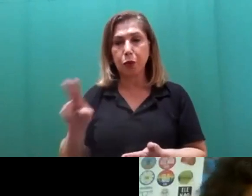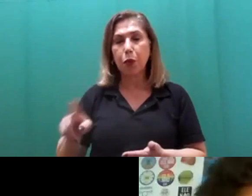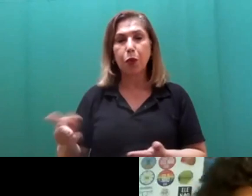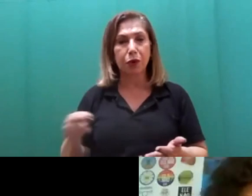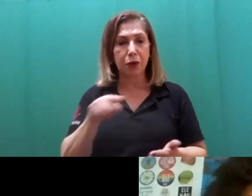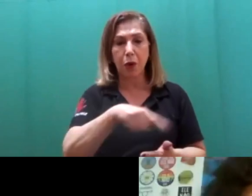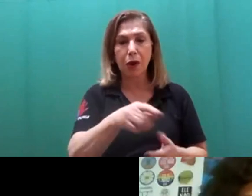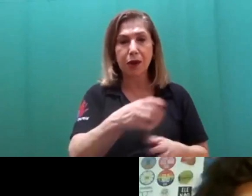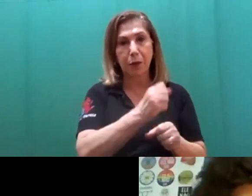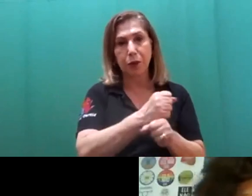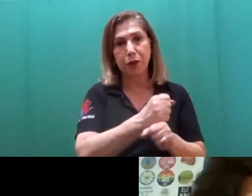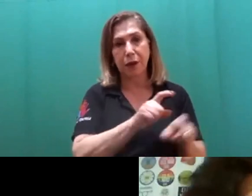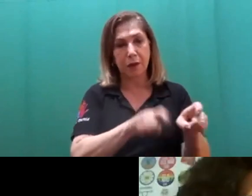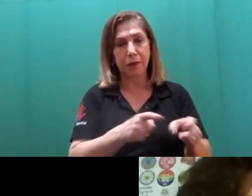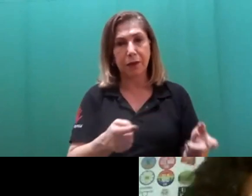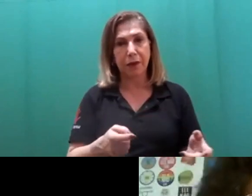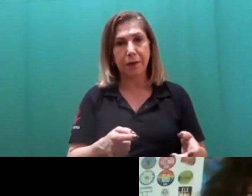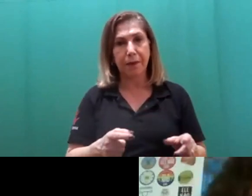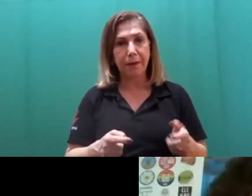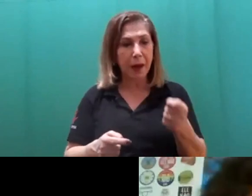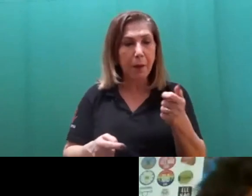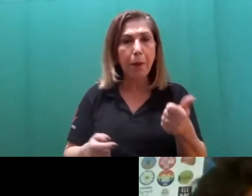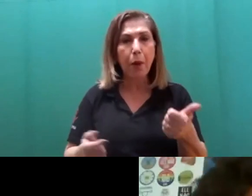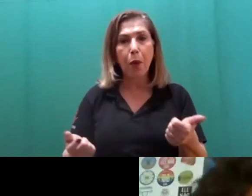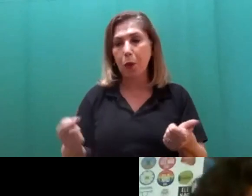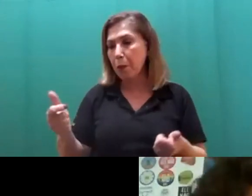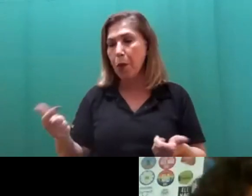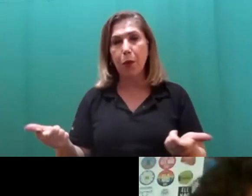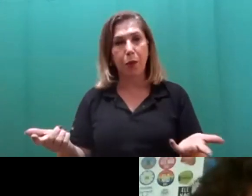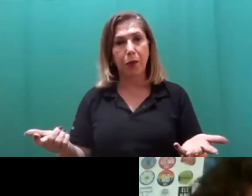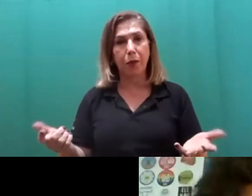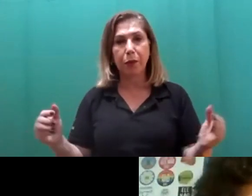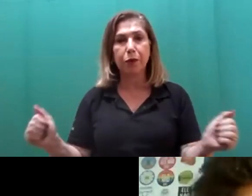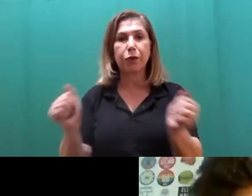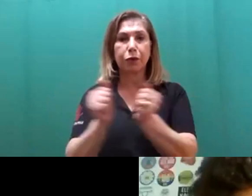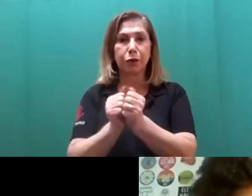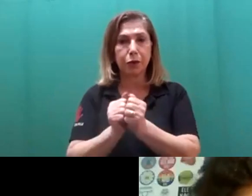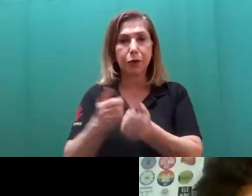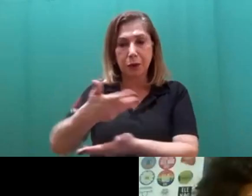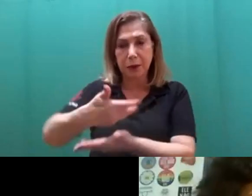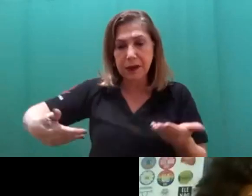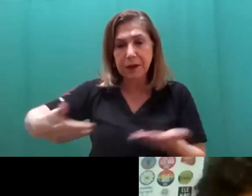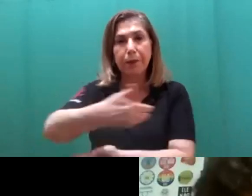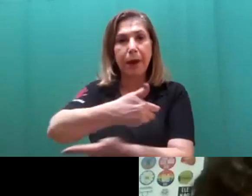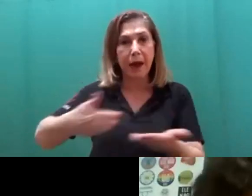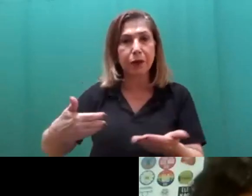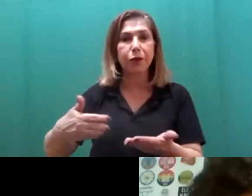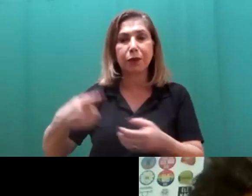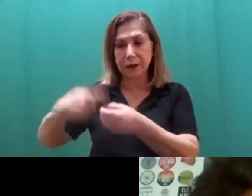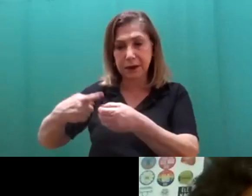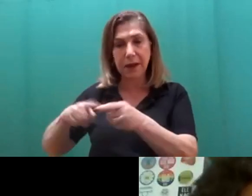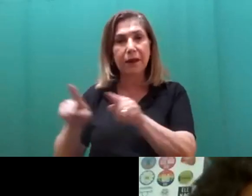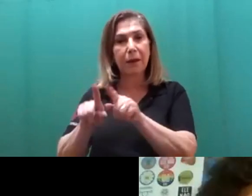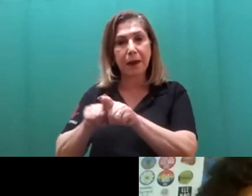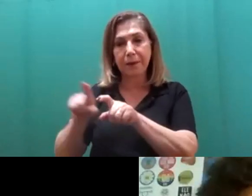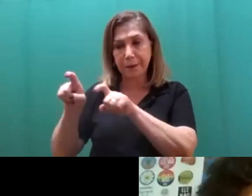para a gente entender o tão complexo é o espaço da urbano para a agroecologia. E aí,